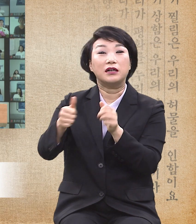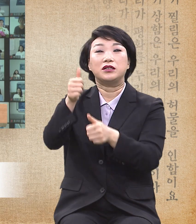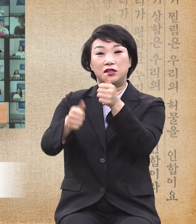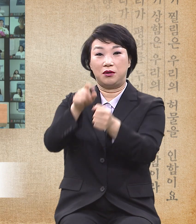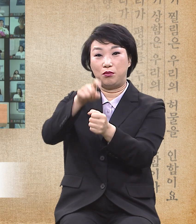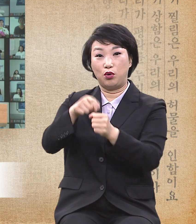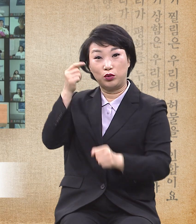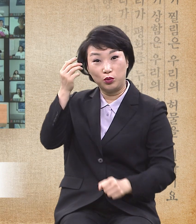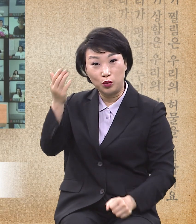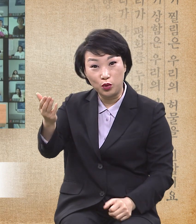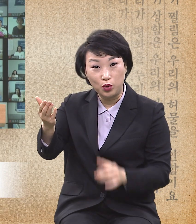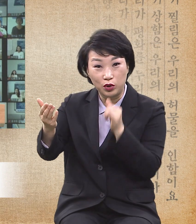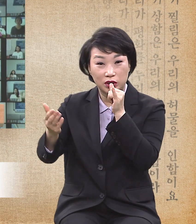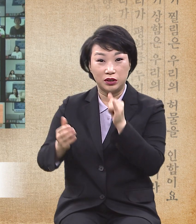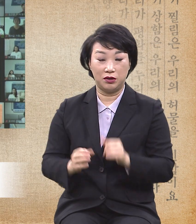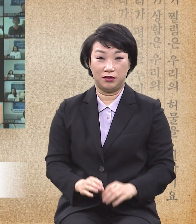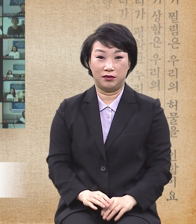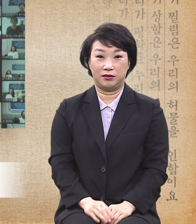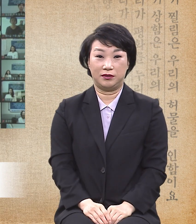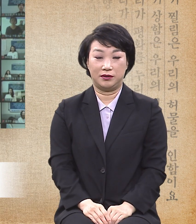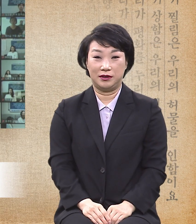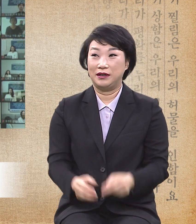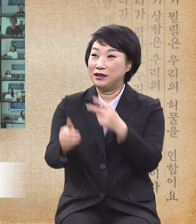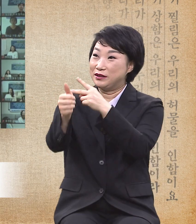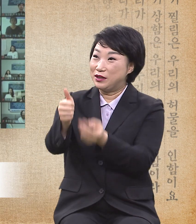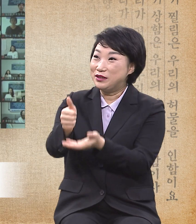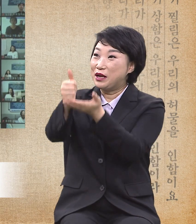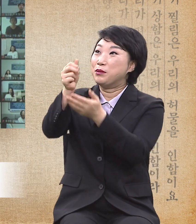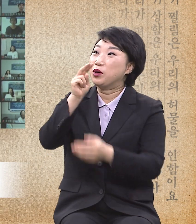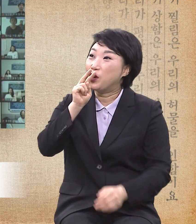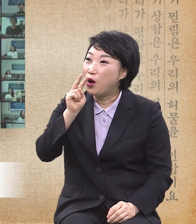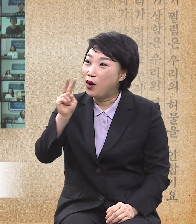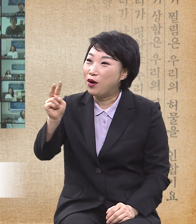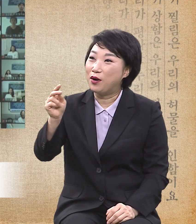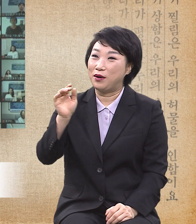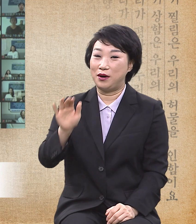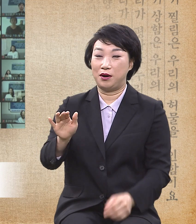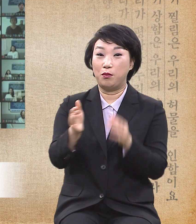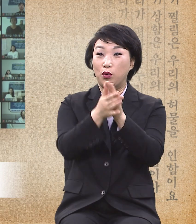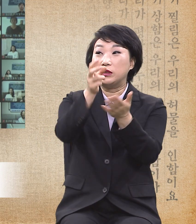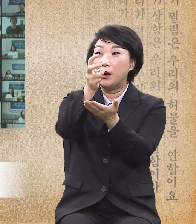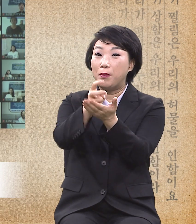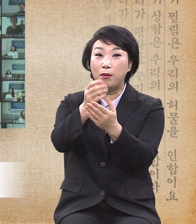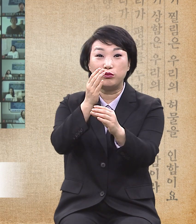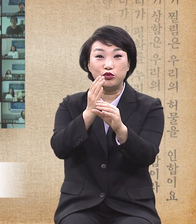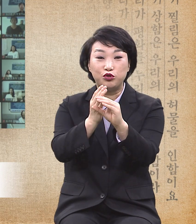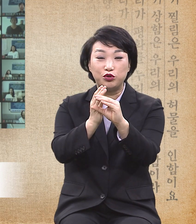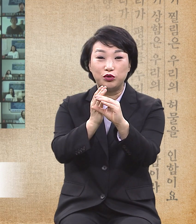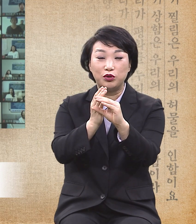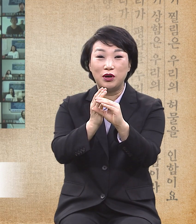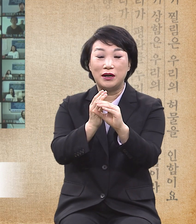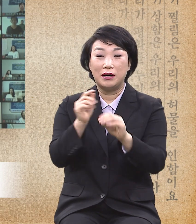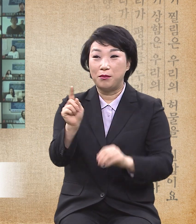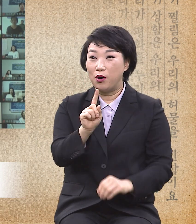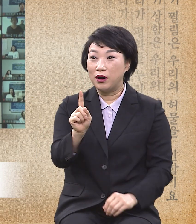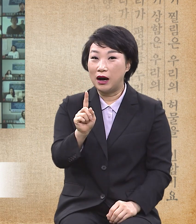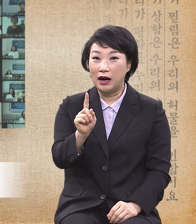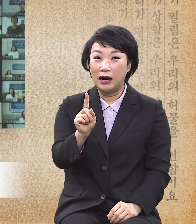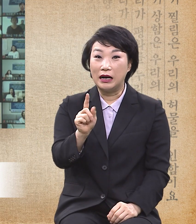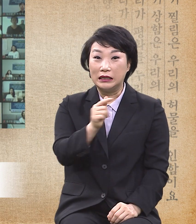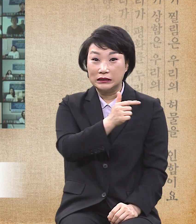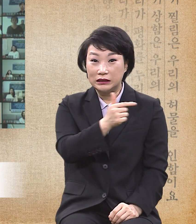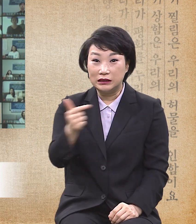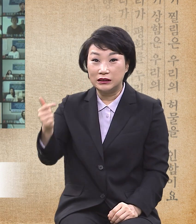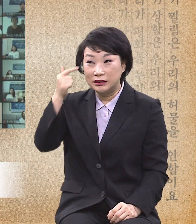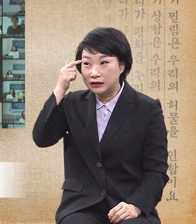보기 위해서 묻습니다. 선생님이요, 율법 중에는 어느